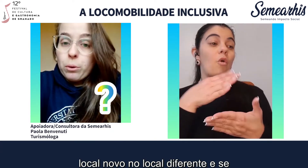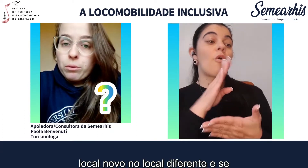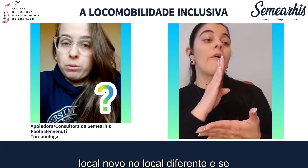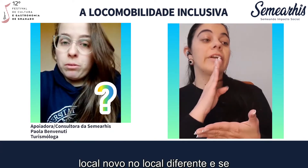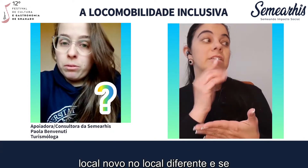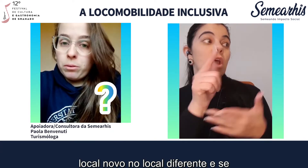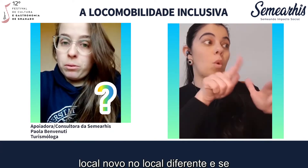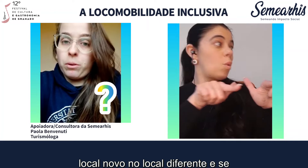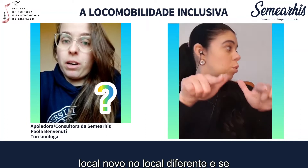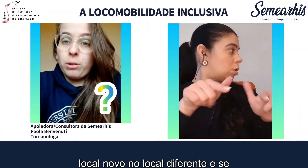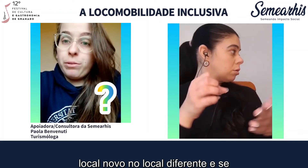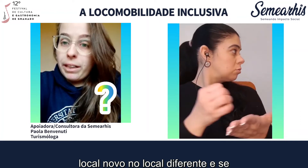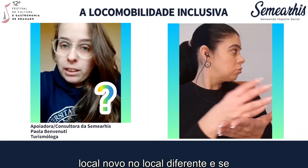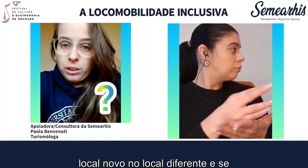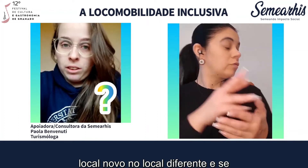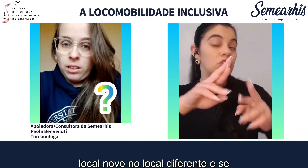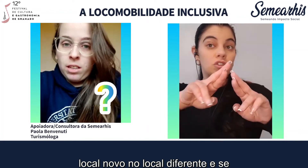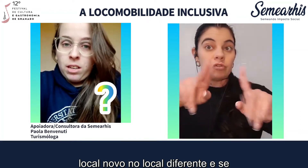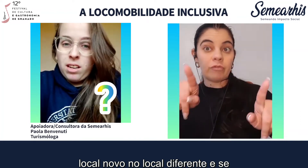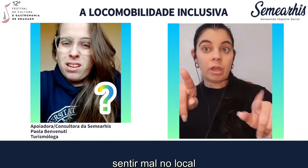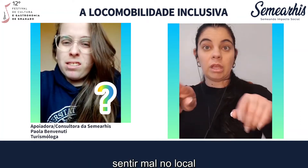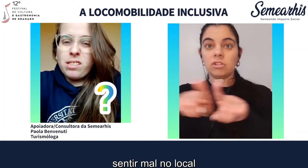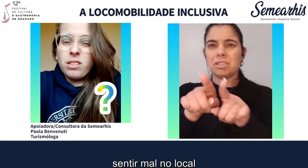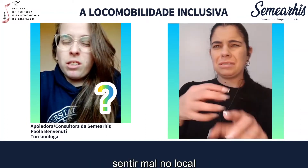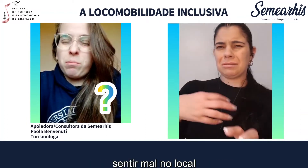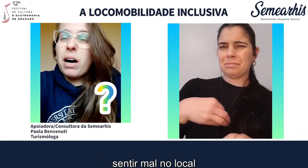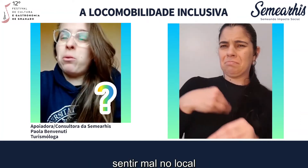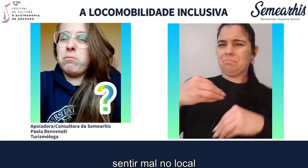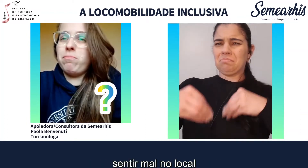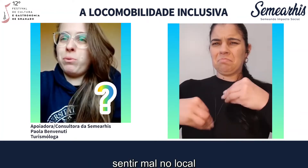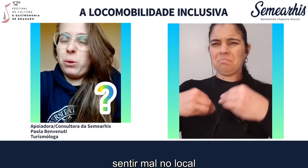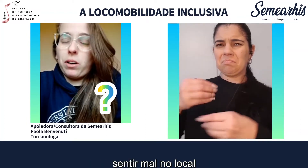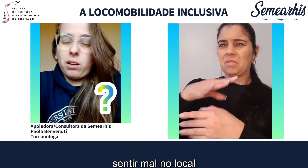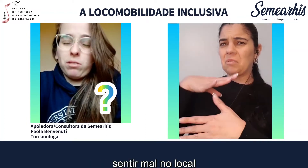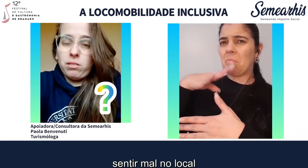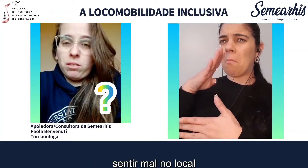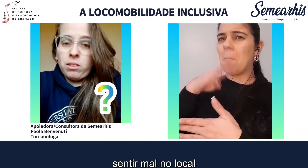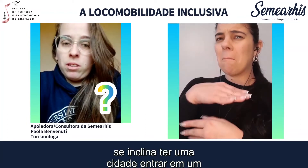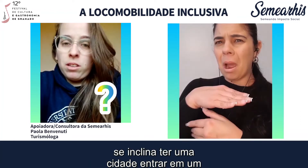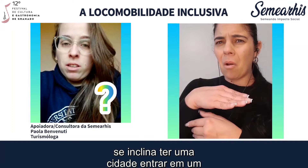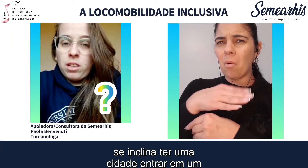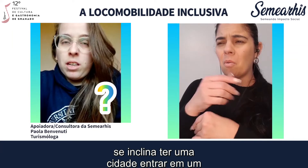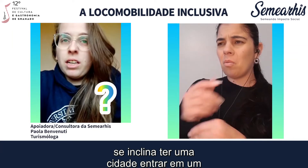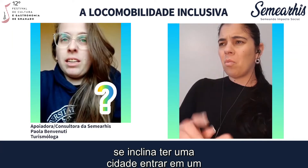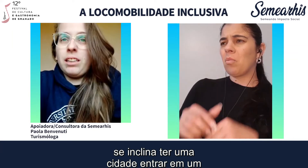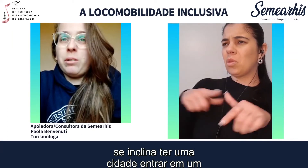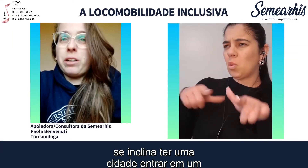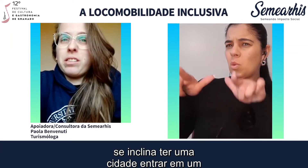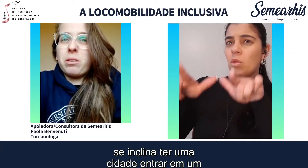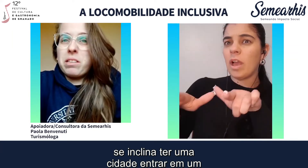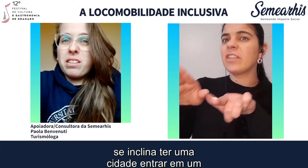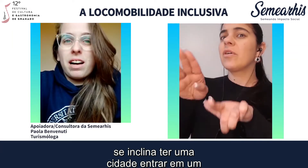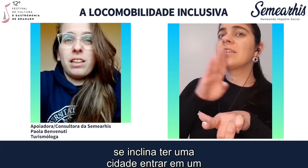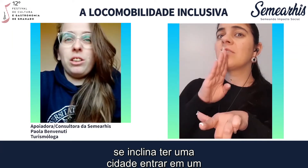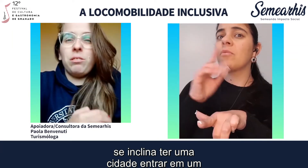local novo, um local diferente e se sentir mal no local? Em